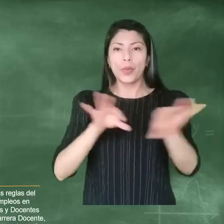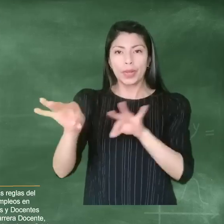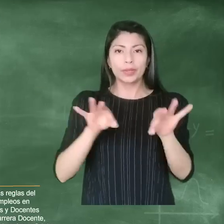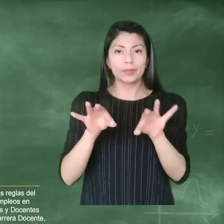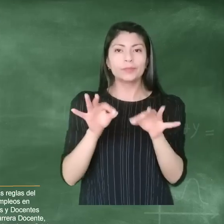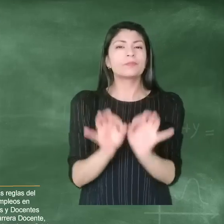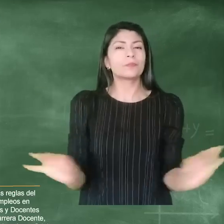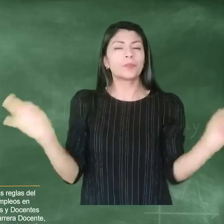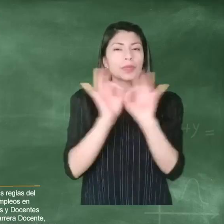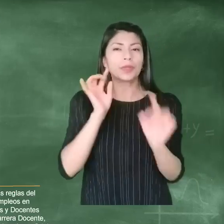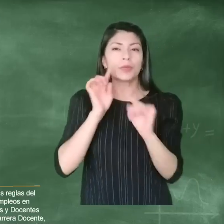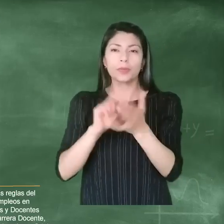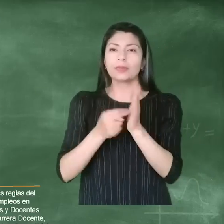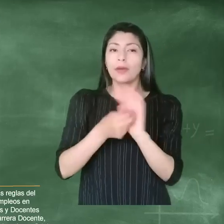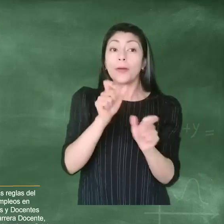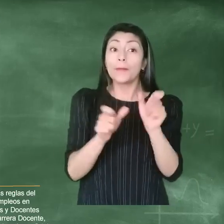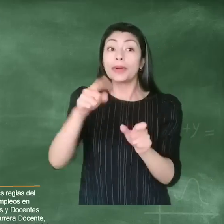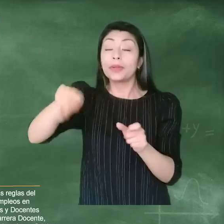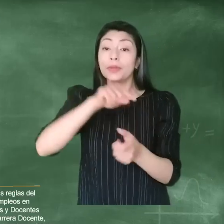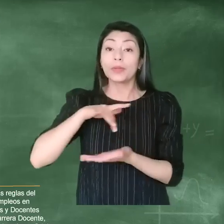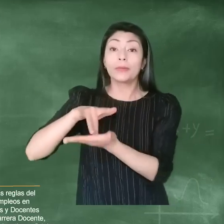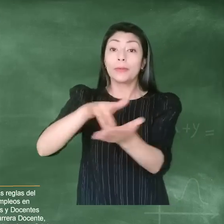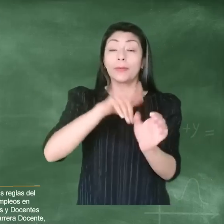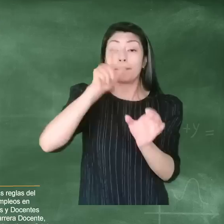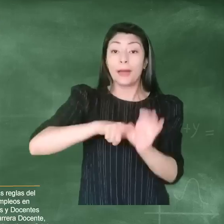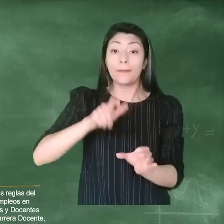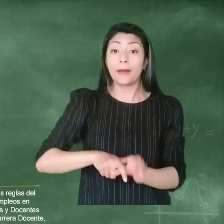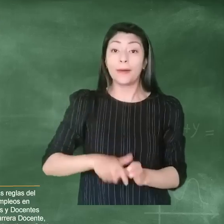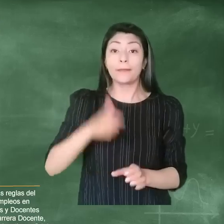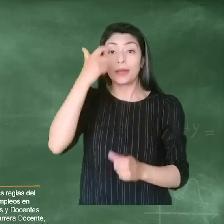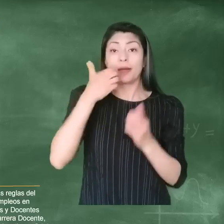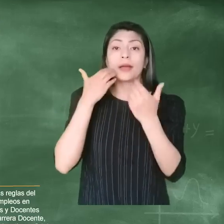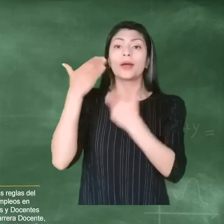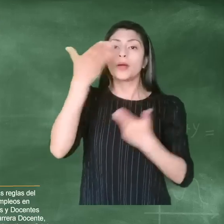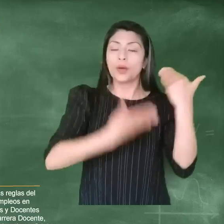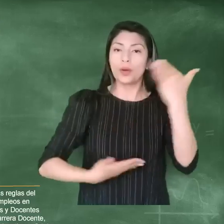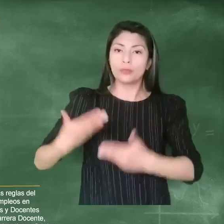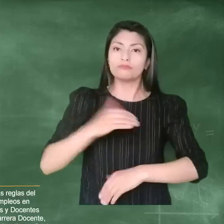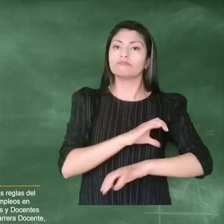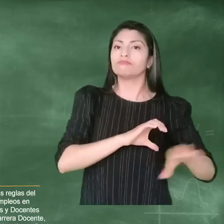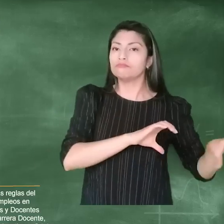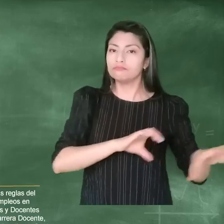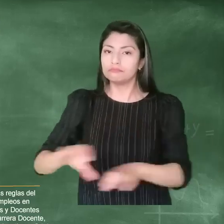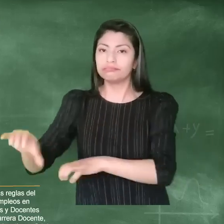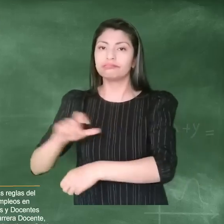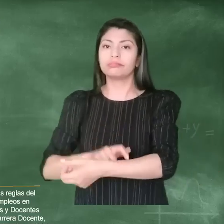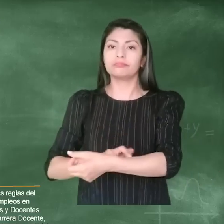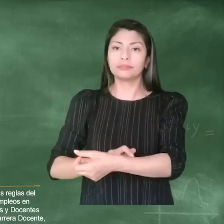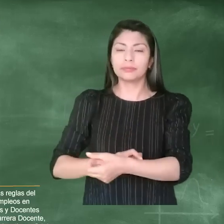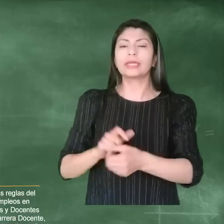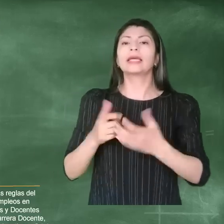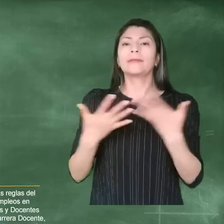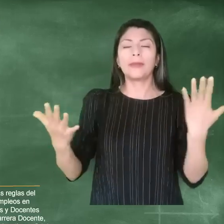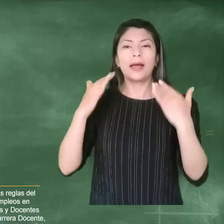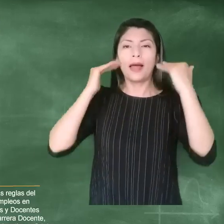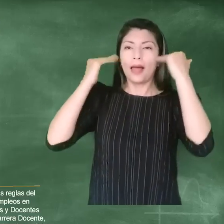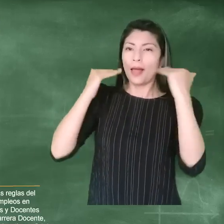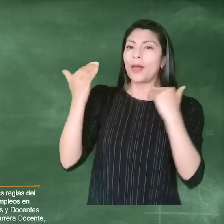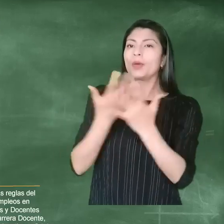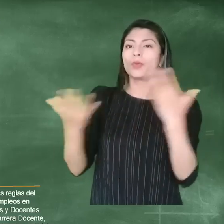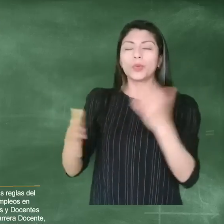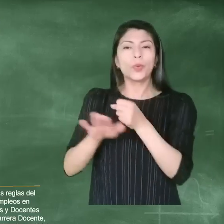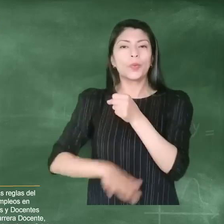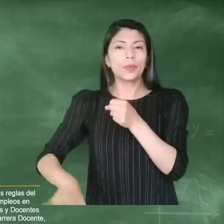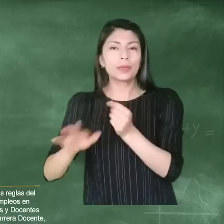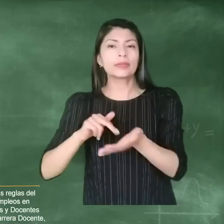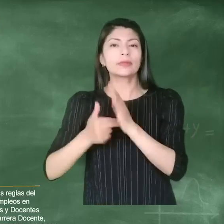de selección. Se realizará a los aspirantes inscritos que hayan superado la prueba de aptitudes y competencias básicas,